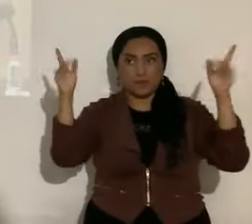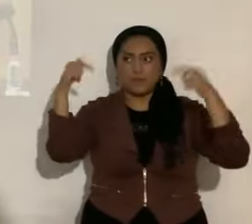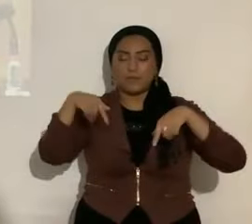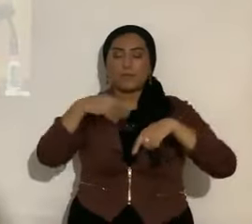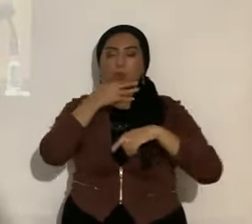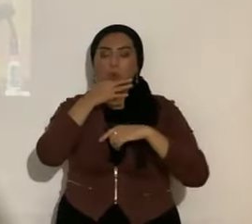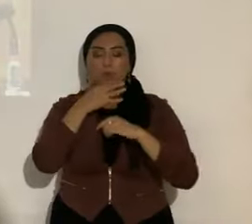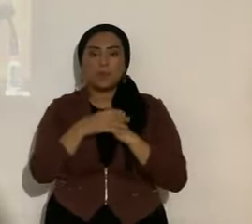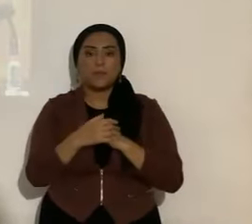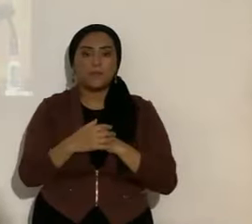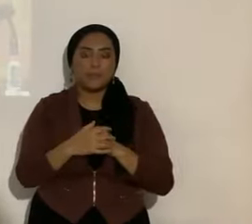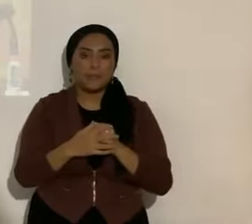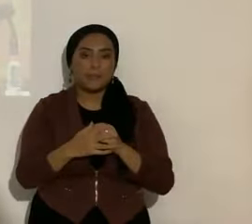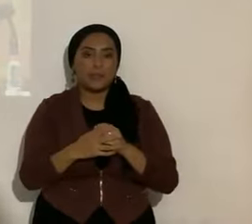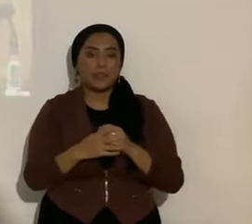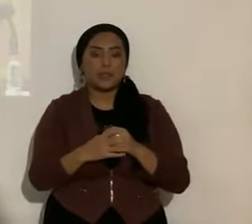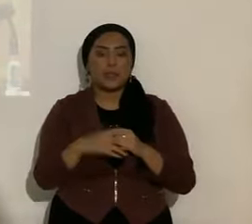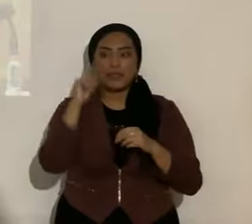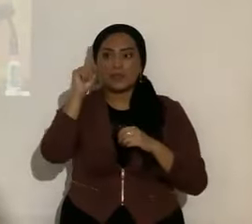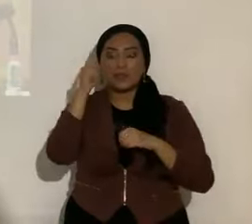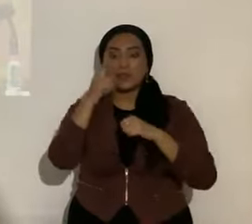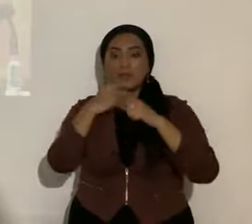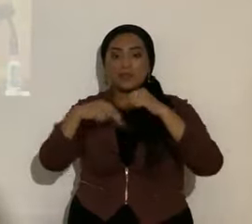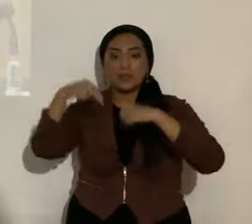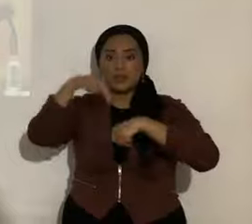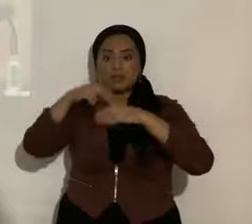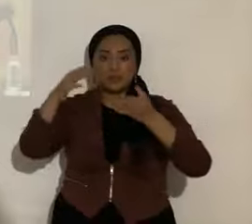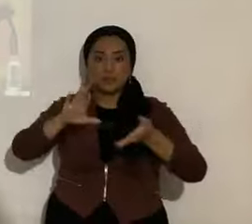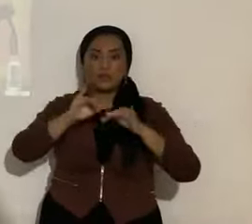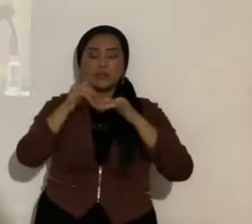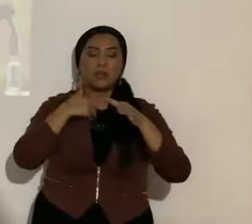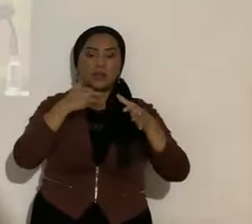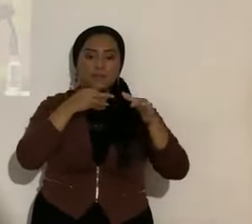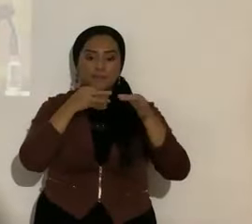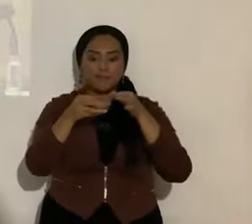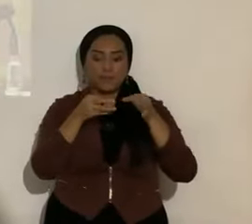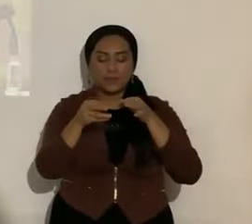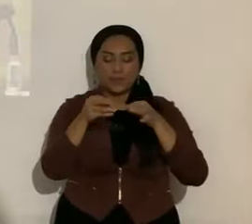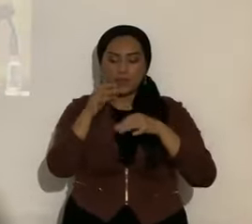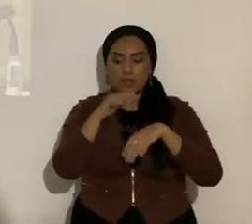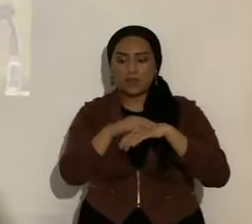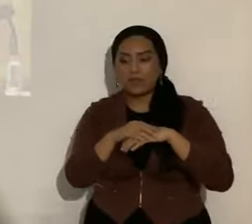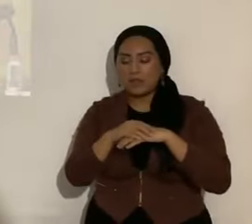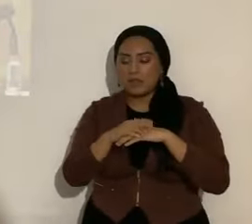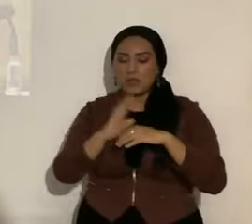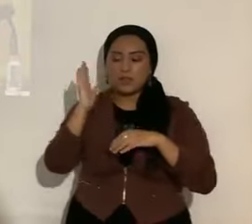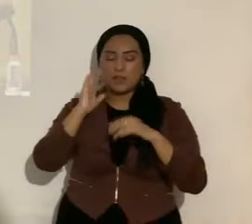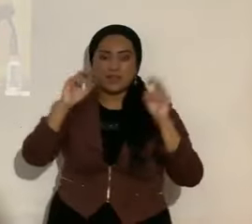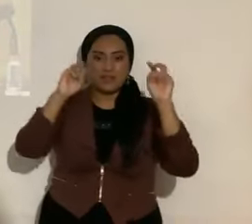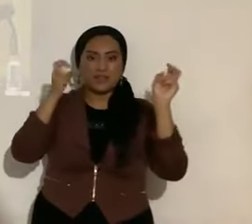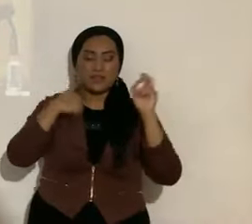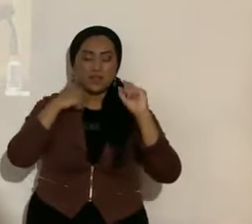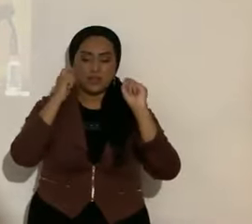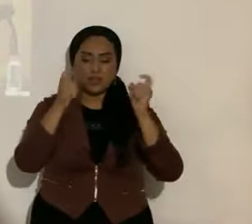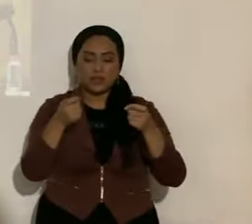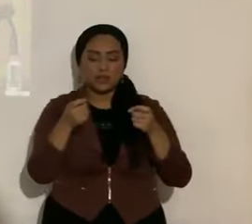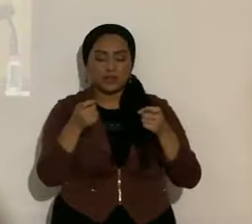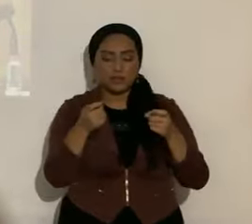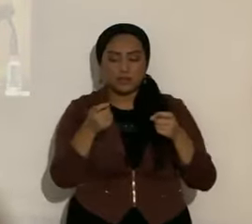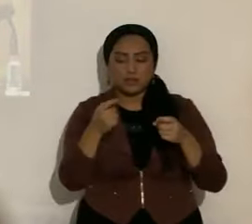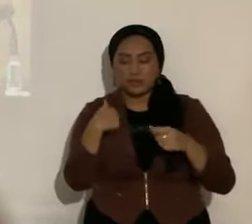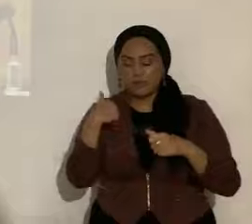viene. ¿Sí? Es resucitar muertos, como lo expliqué en una serie de temas que di.